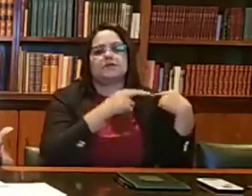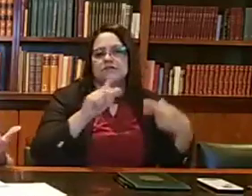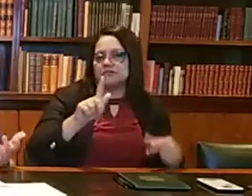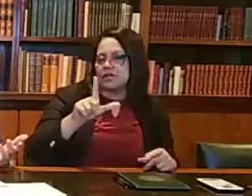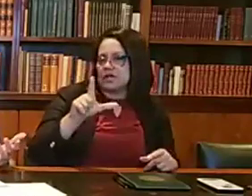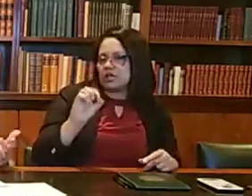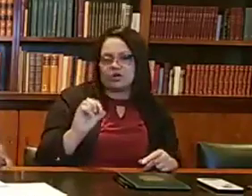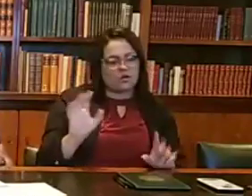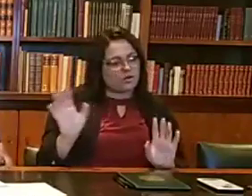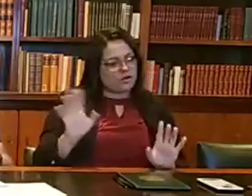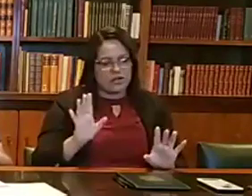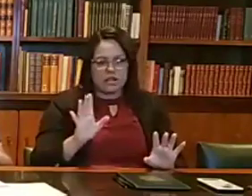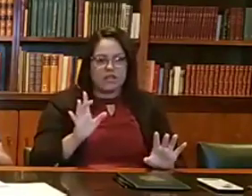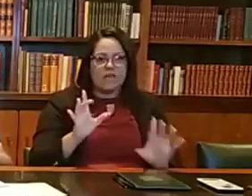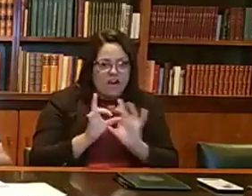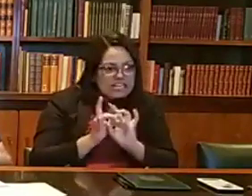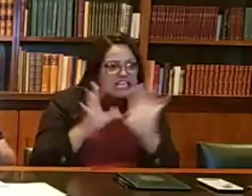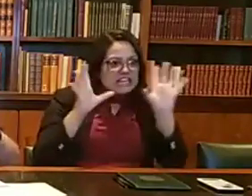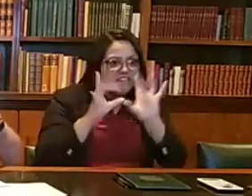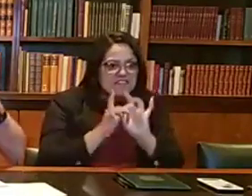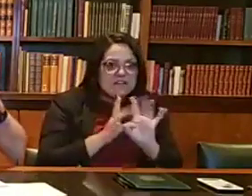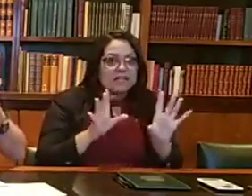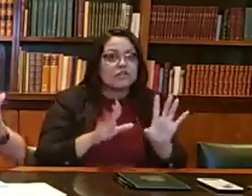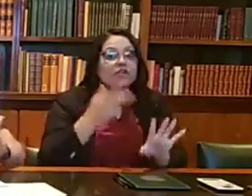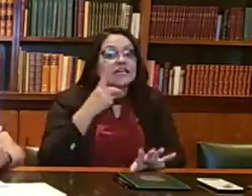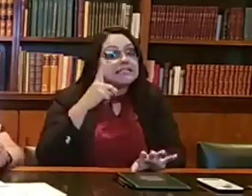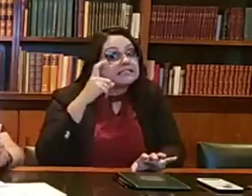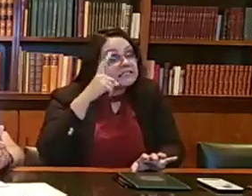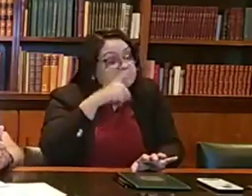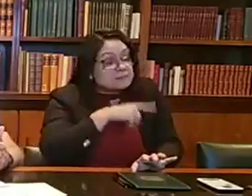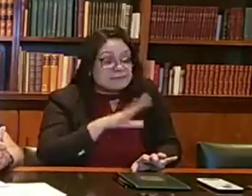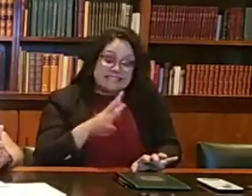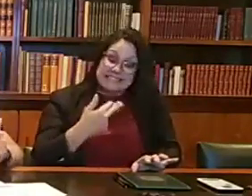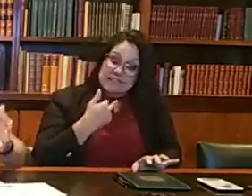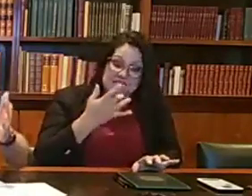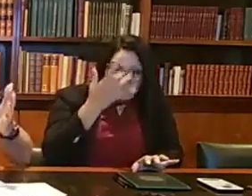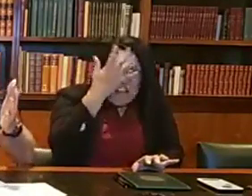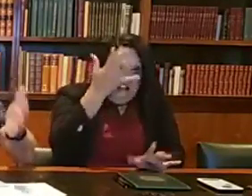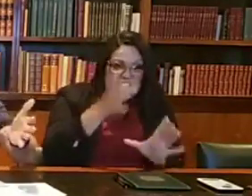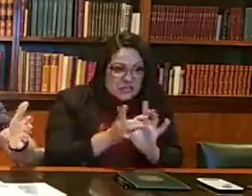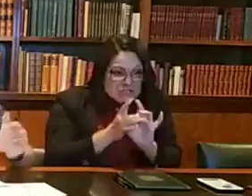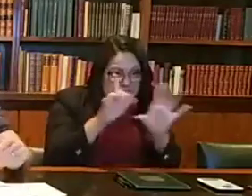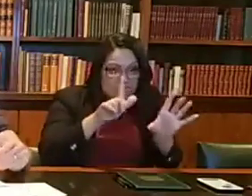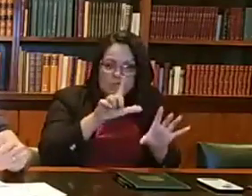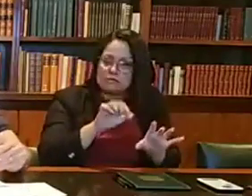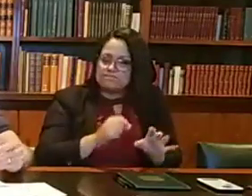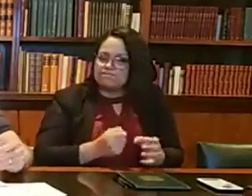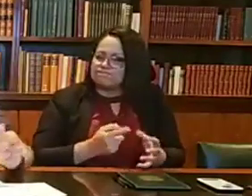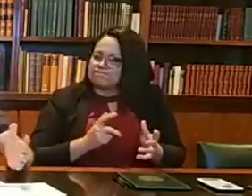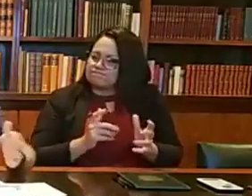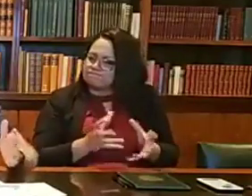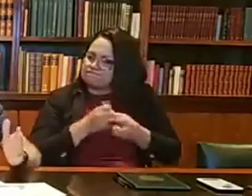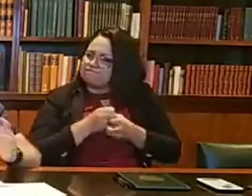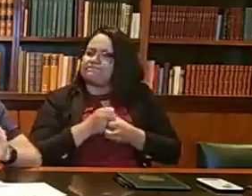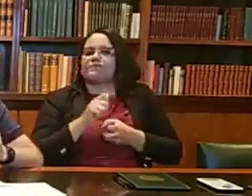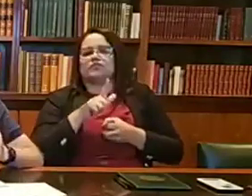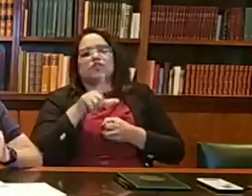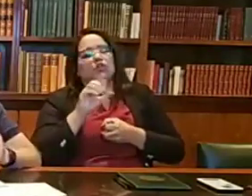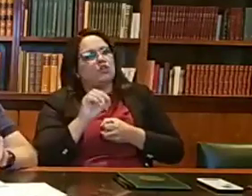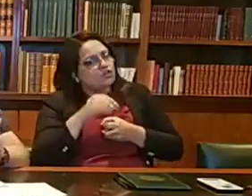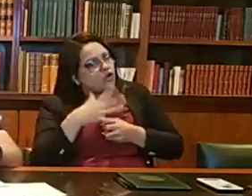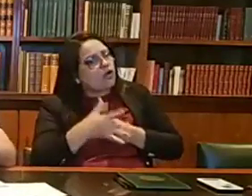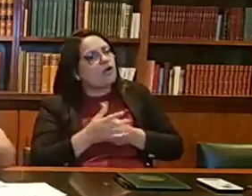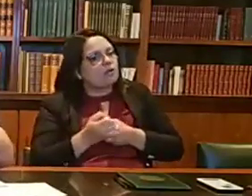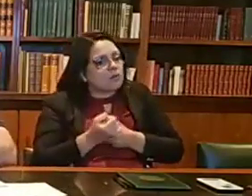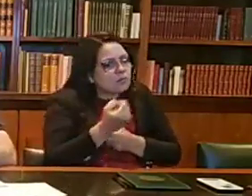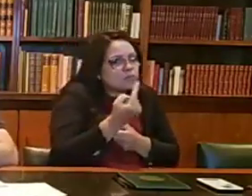GLOs dificilmente serão, olha o que eu estou falando, dificilmente serão colocadas em prática por parte do